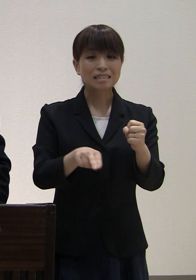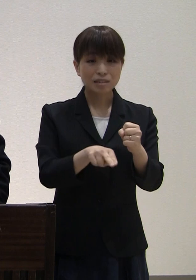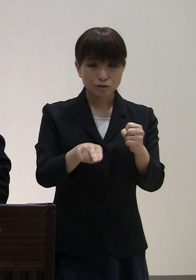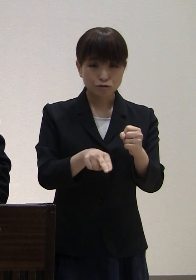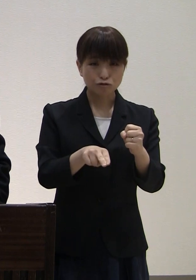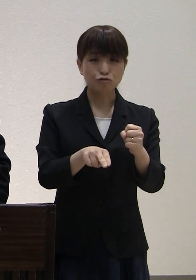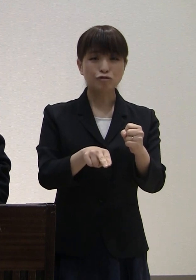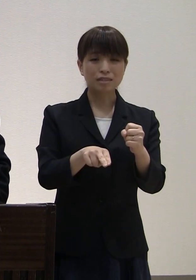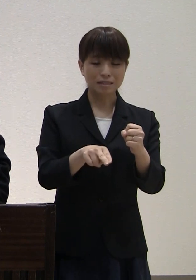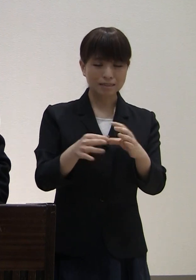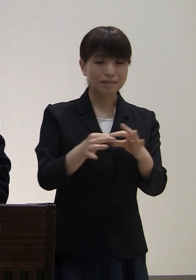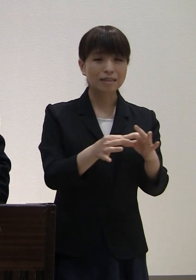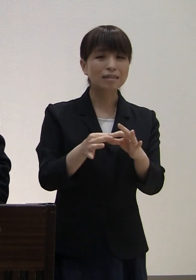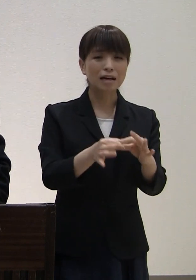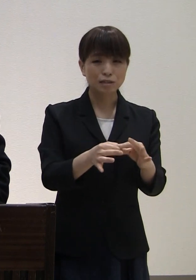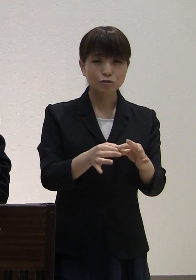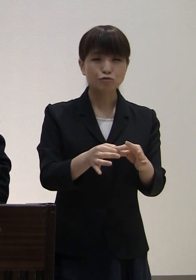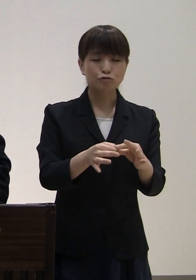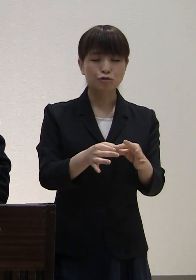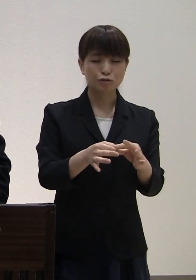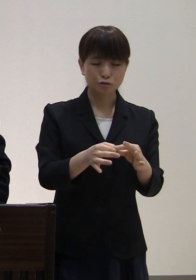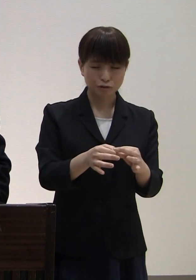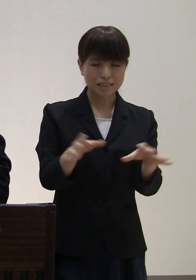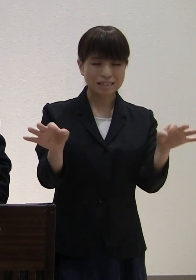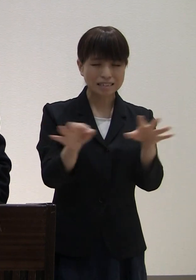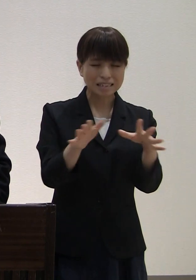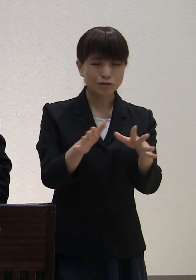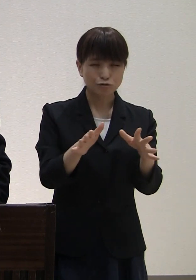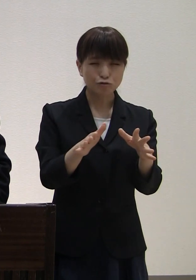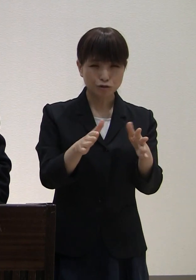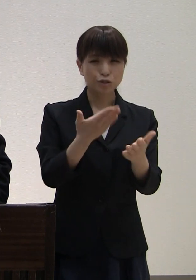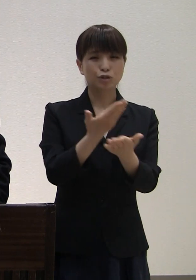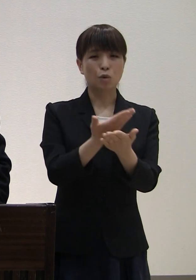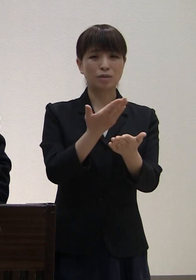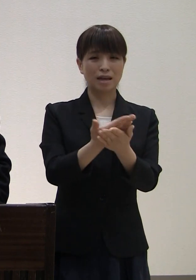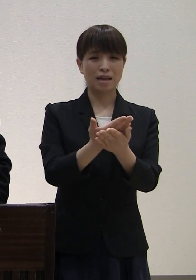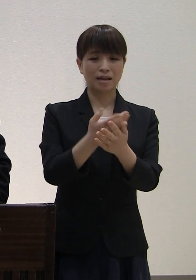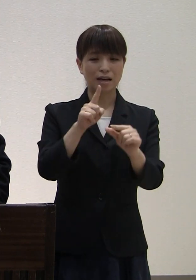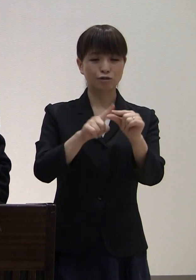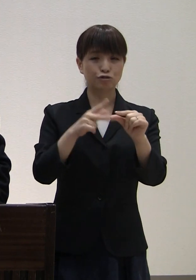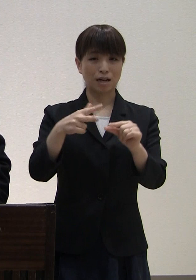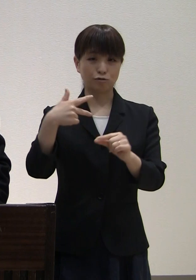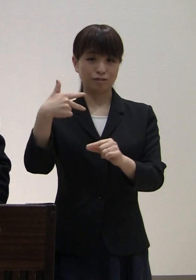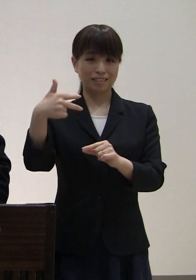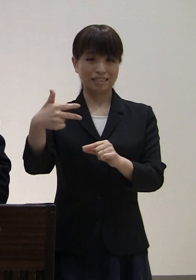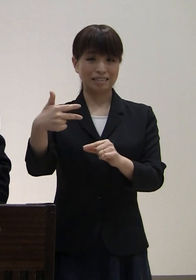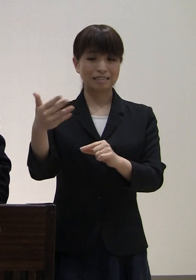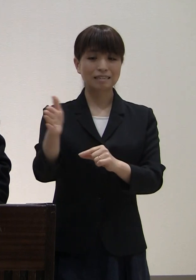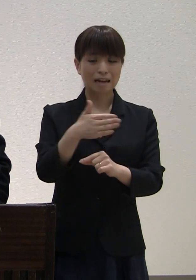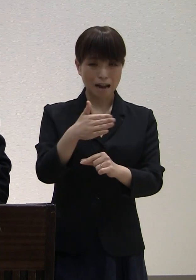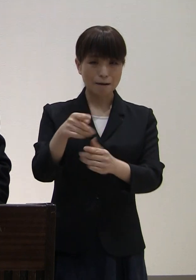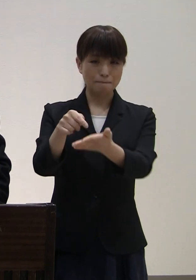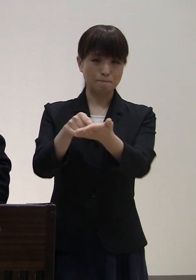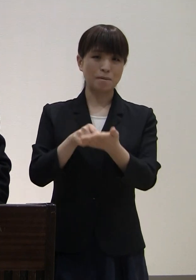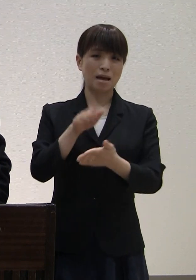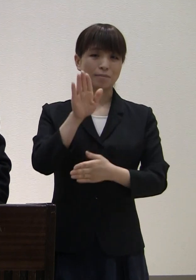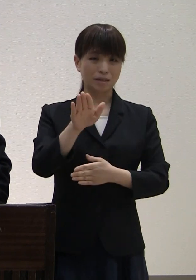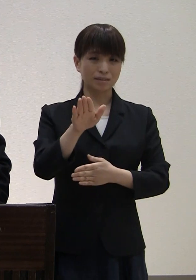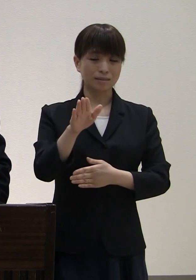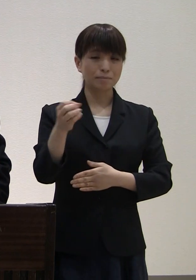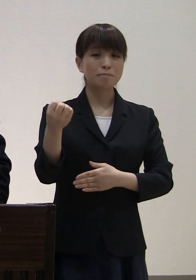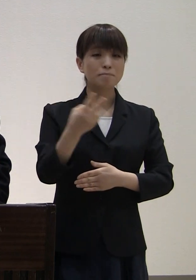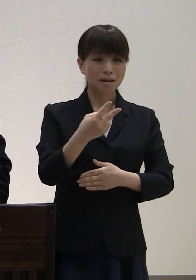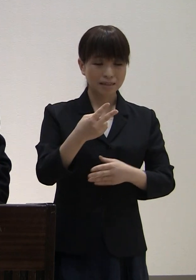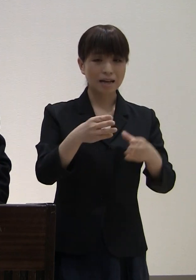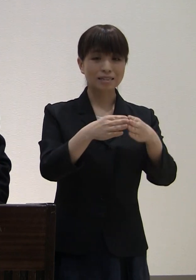要請が中核市長会から出されております。そして4月2日、全国知事会から